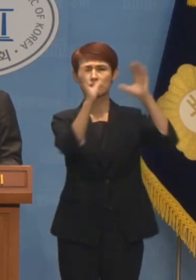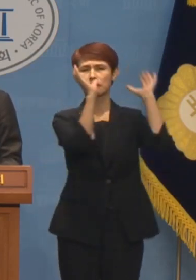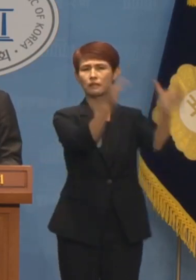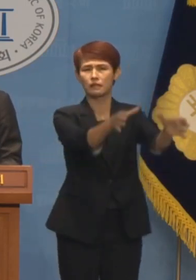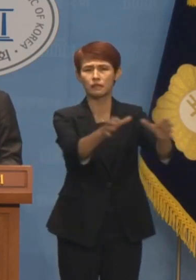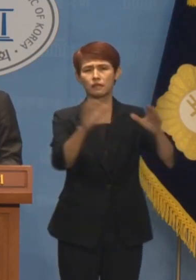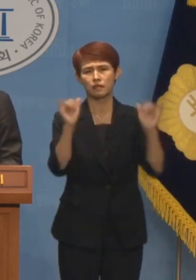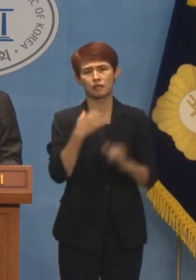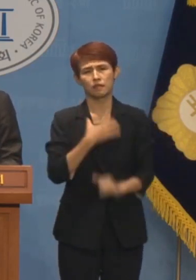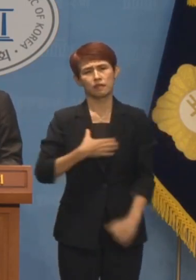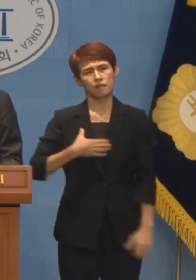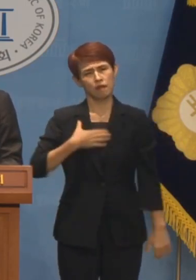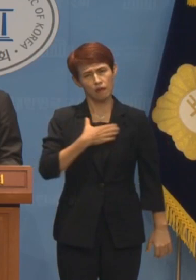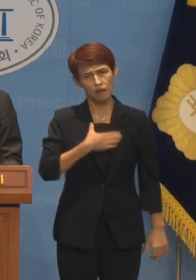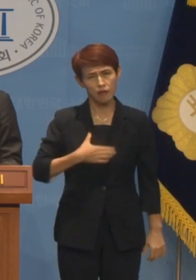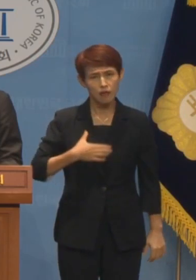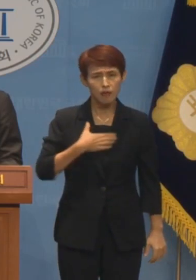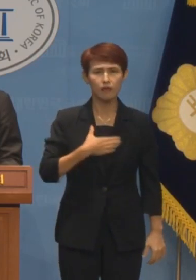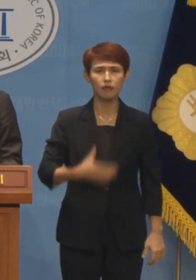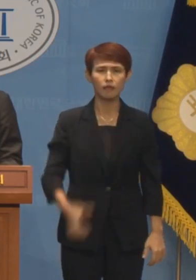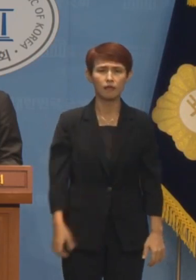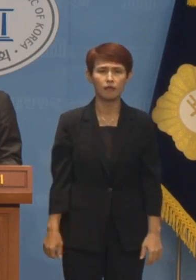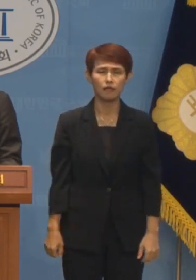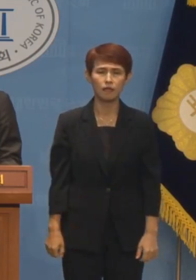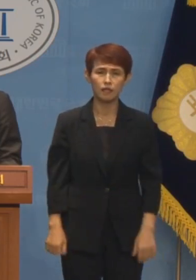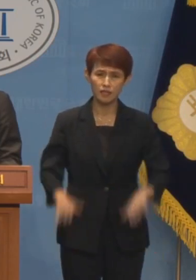전가될 것이라는 우려가 현실이 되었습니다.